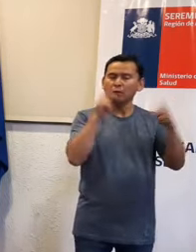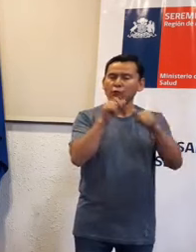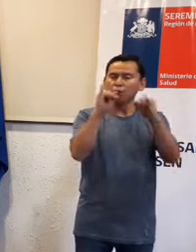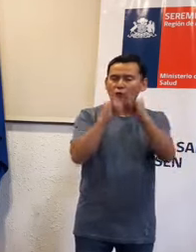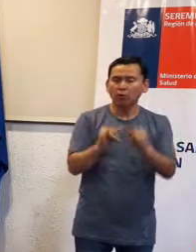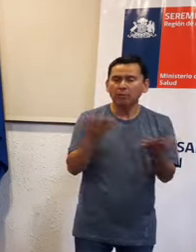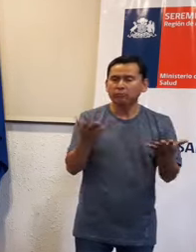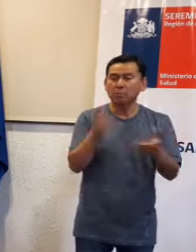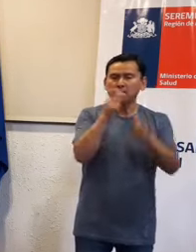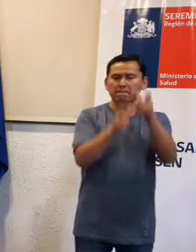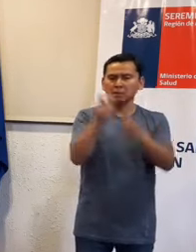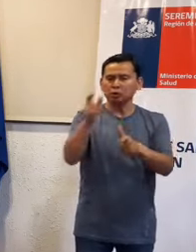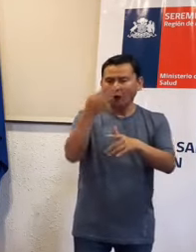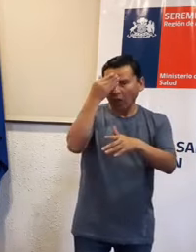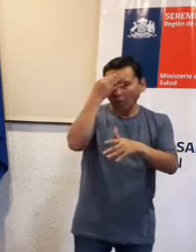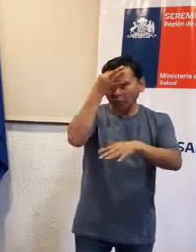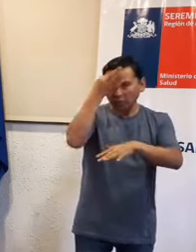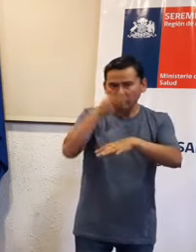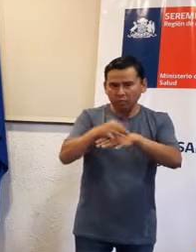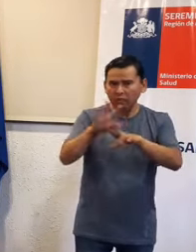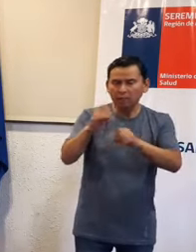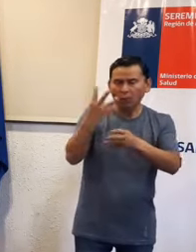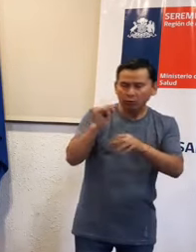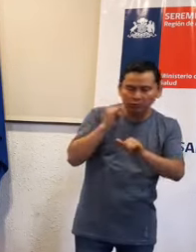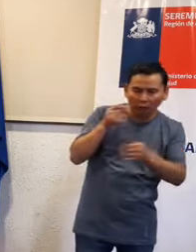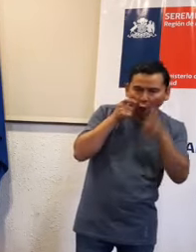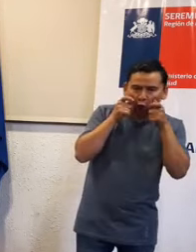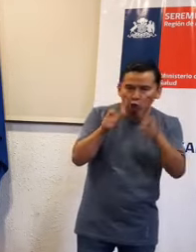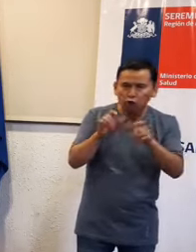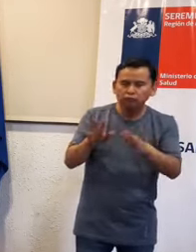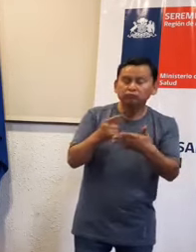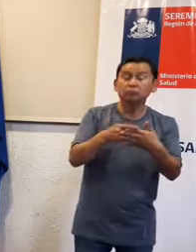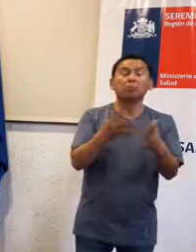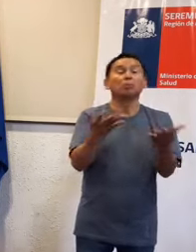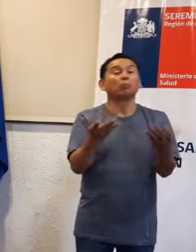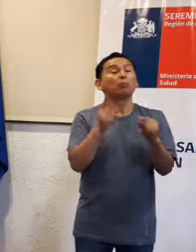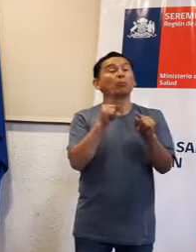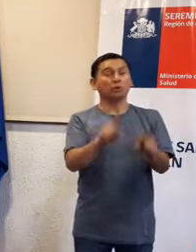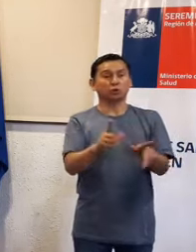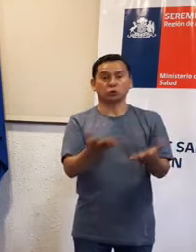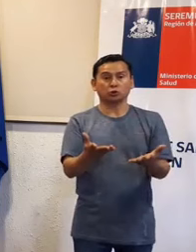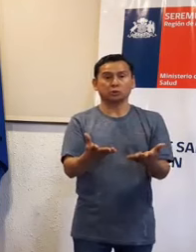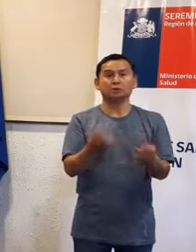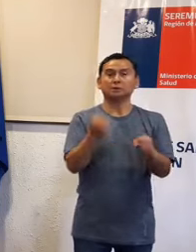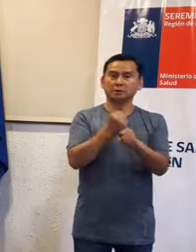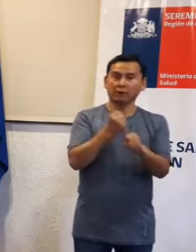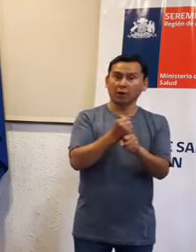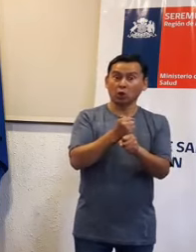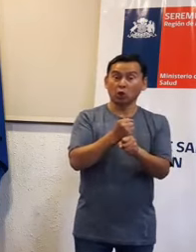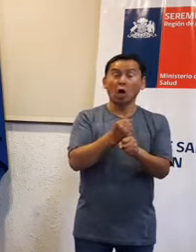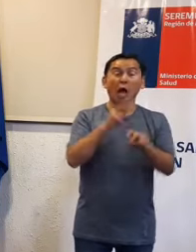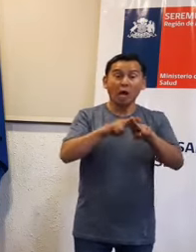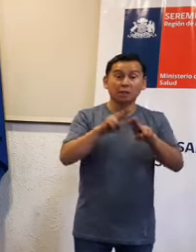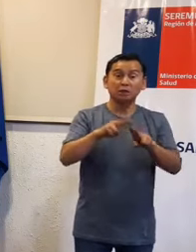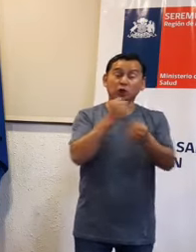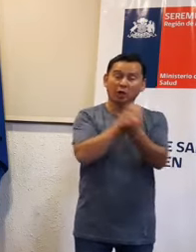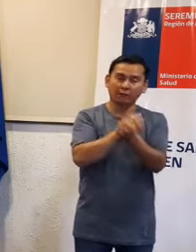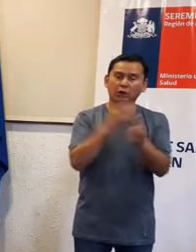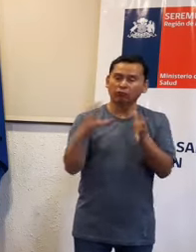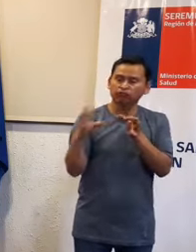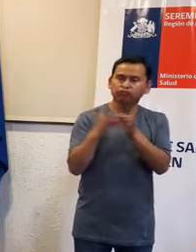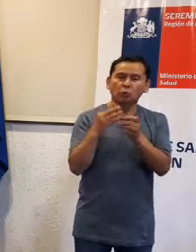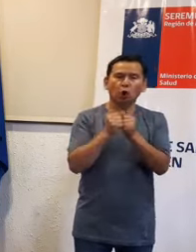de personas que pudieran estar afectas a alguna medida de cuarentena así que por lo tanto el trabajo que ha estado realizando Carabineros de Chile en